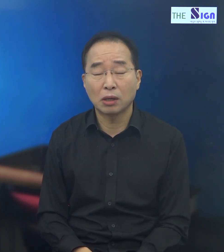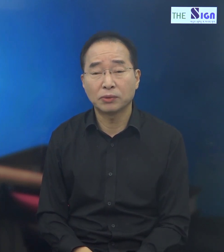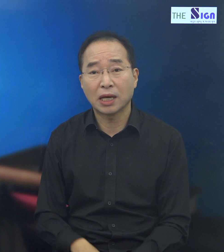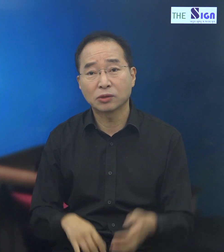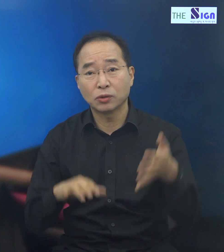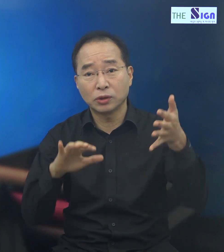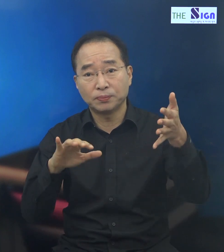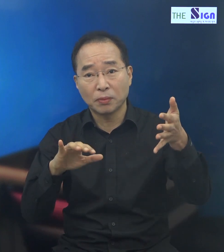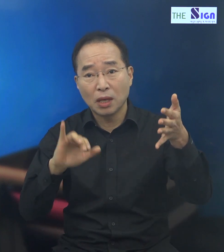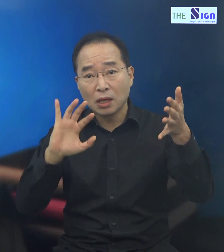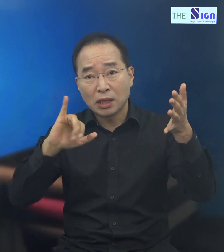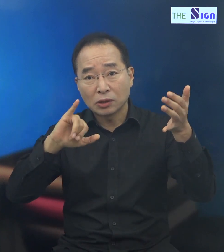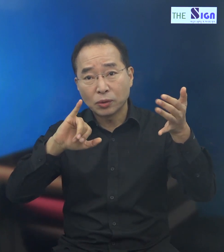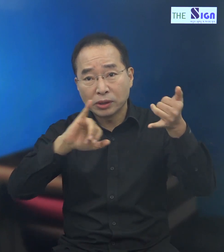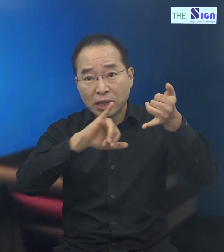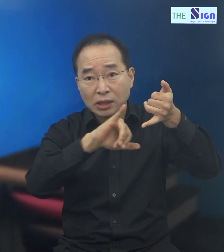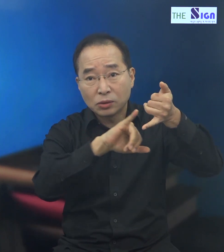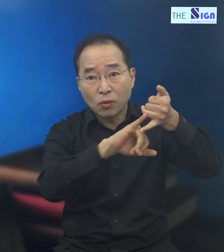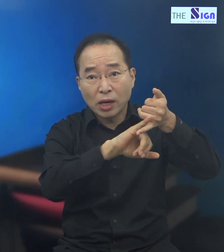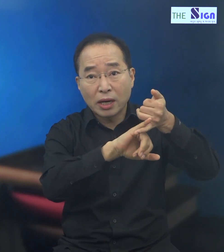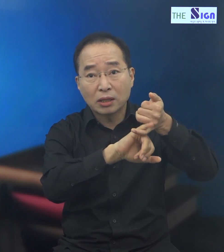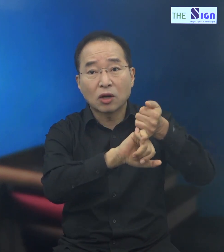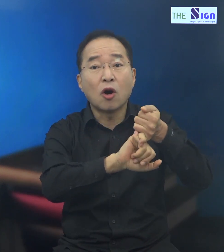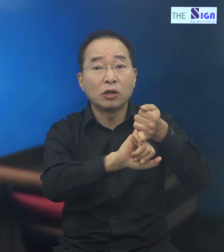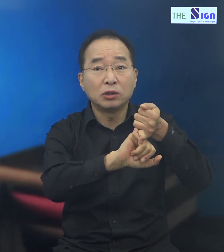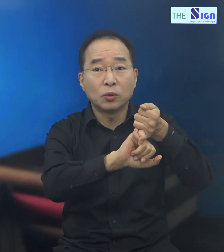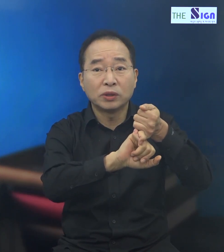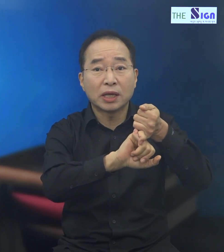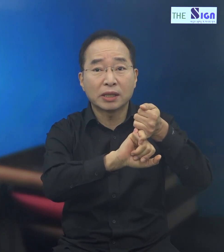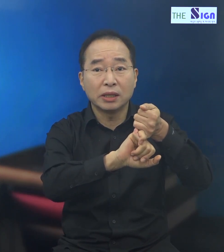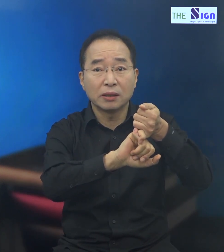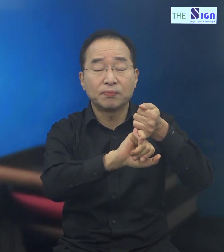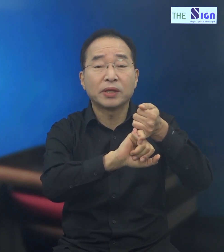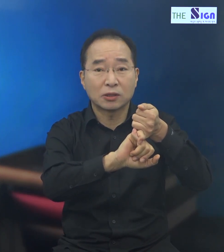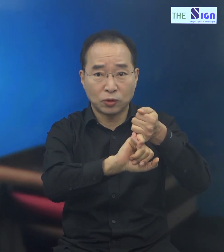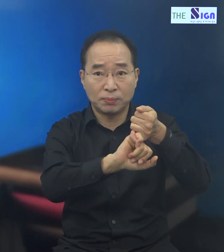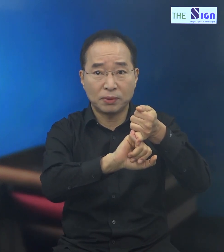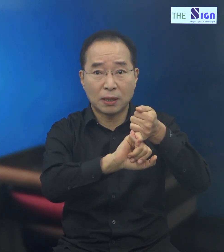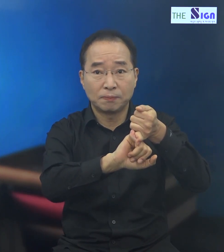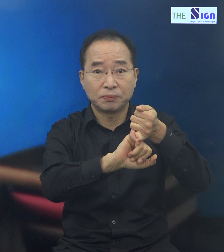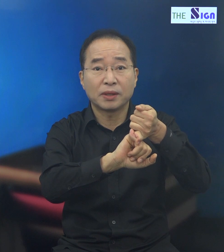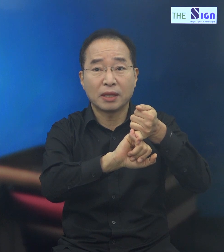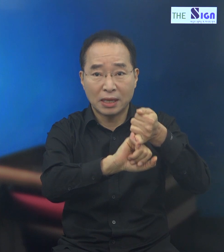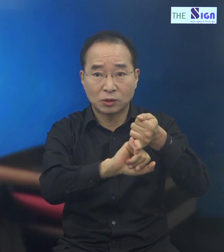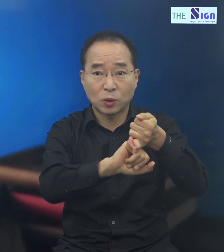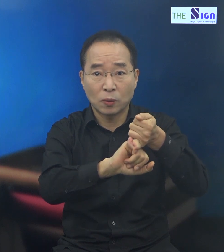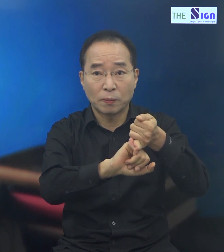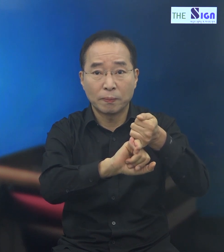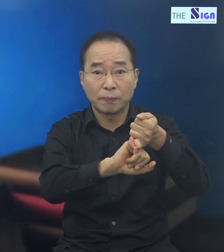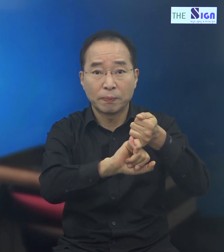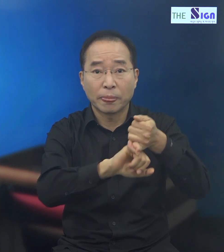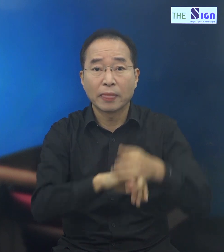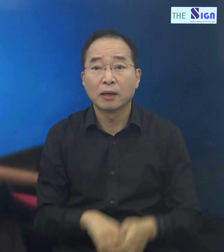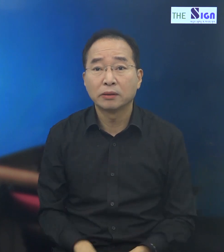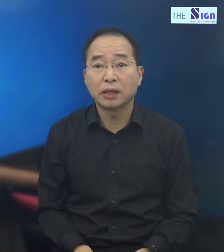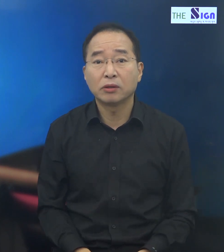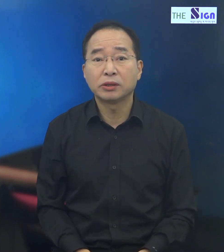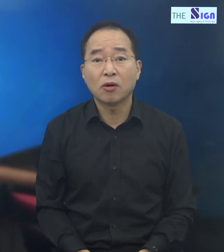나옵니다. 약속은 양손의 새끼손가락을 거는 동작이 약속입니다. 약속. 근데 여기서